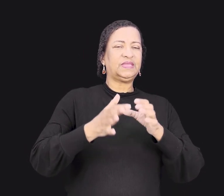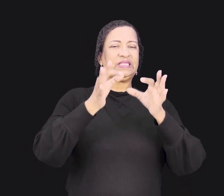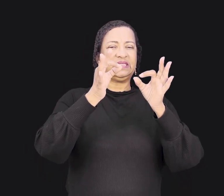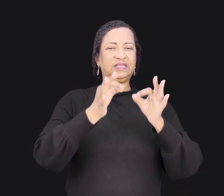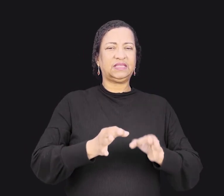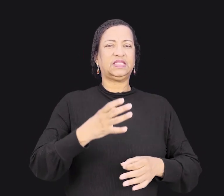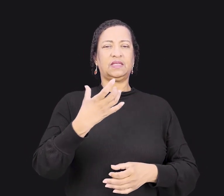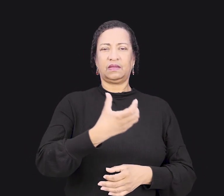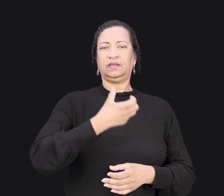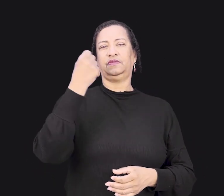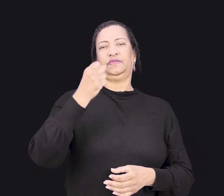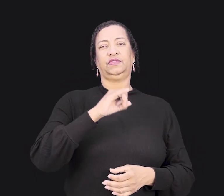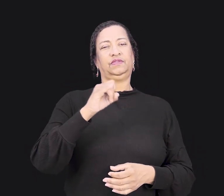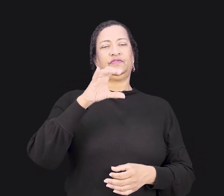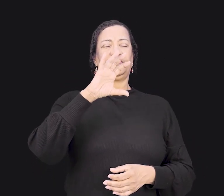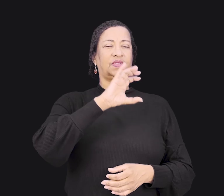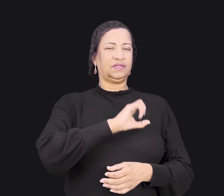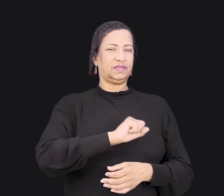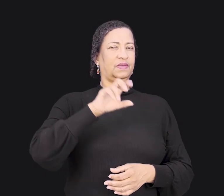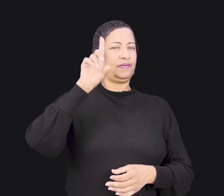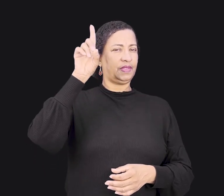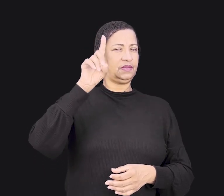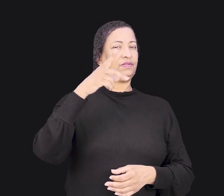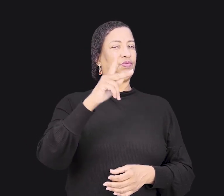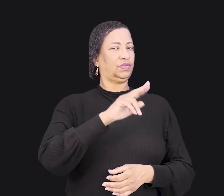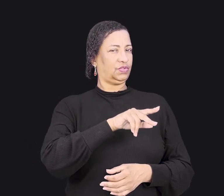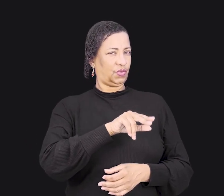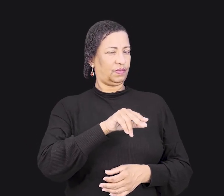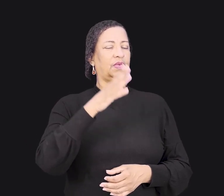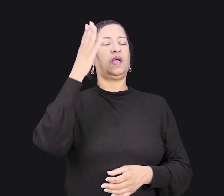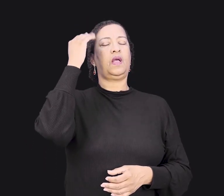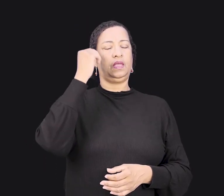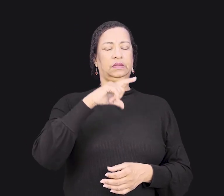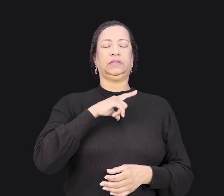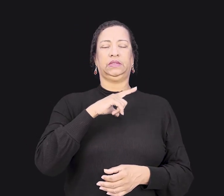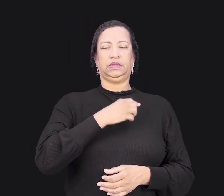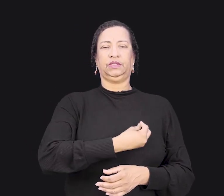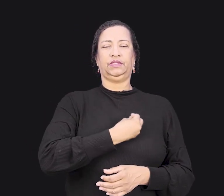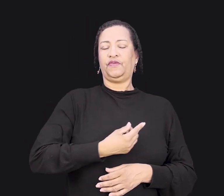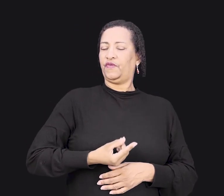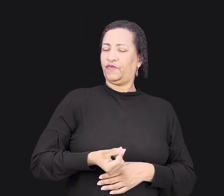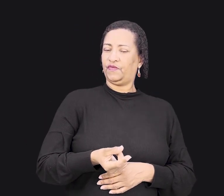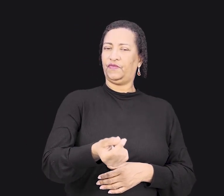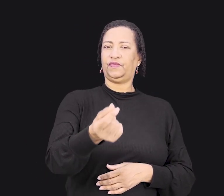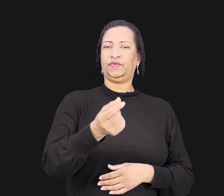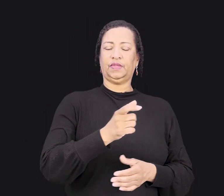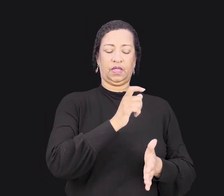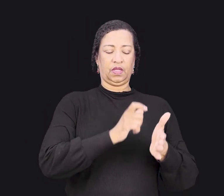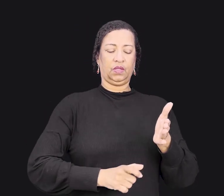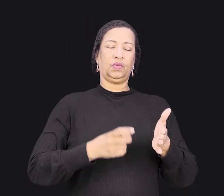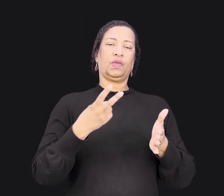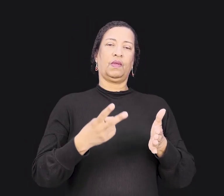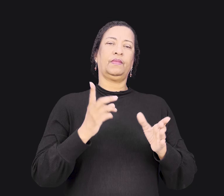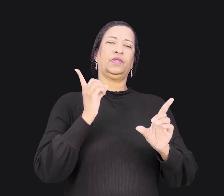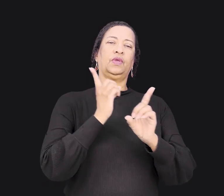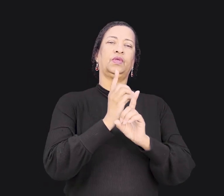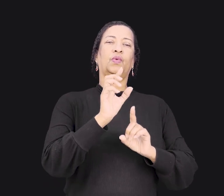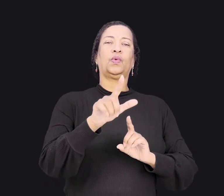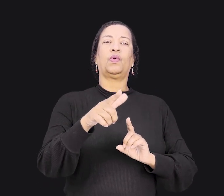Se você realmente ama a Deus e a seu irmão, então você sabe que tem a vida eterna. No capítulo 2 encontramos outro ponto da bússola